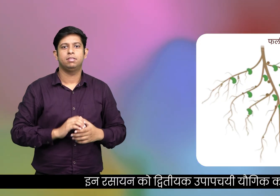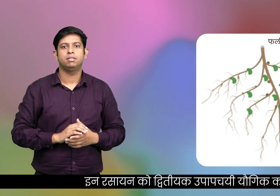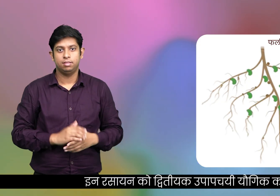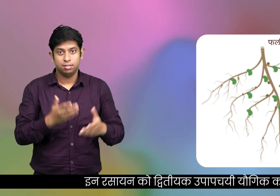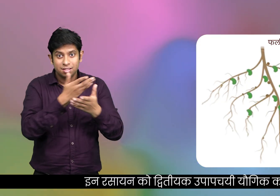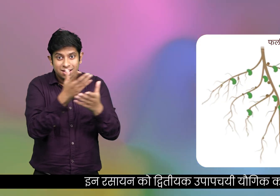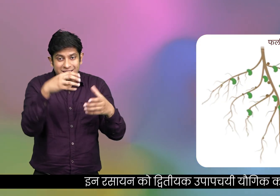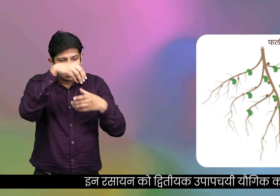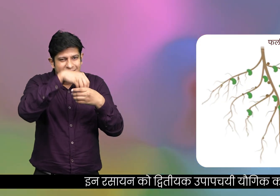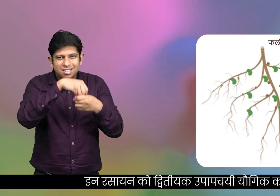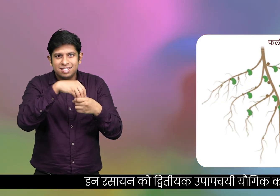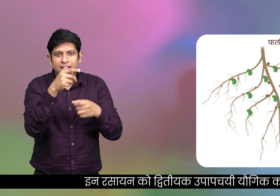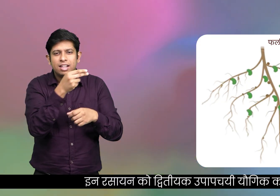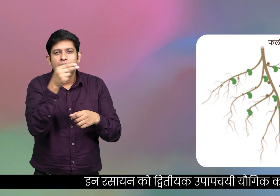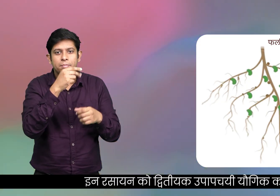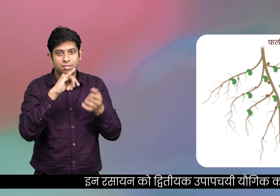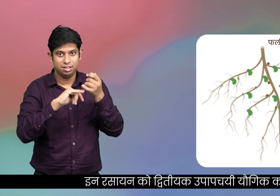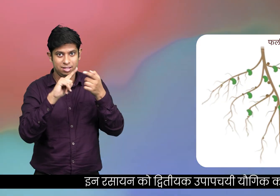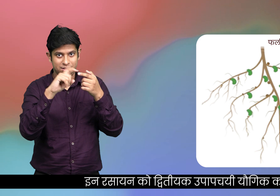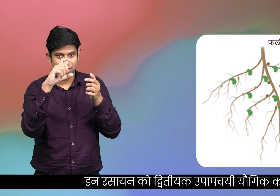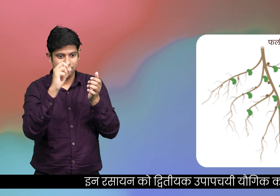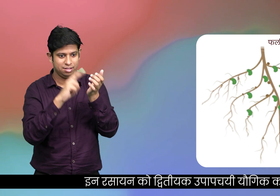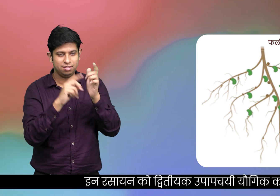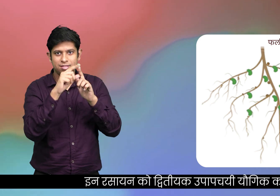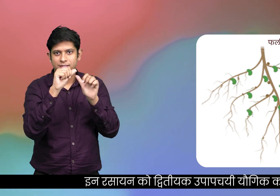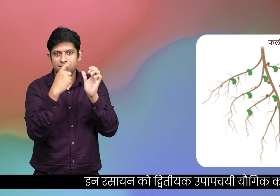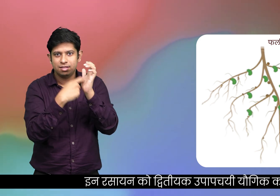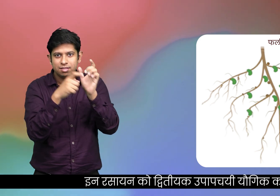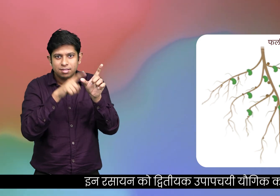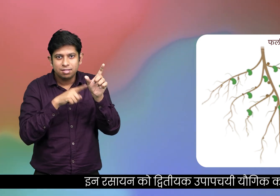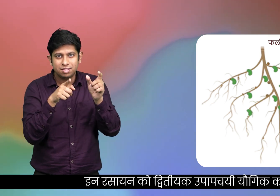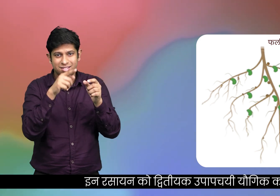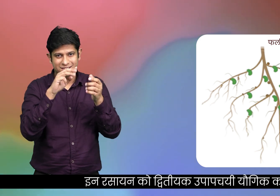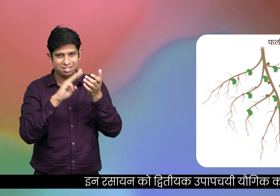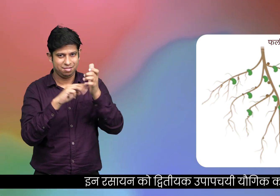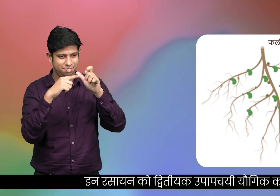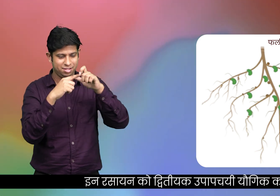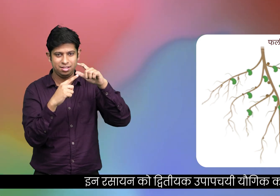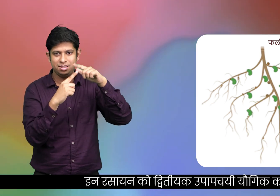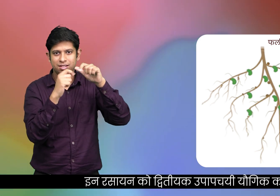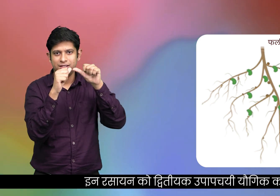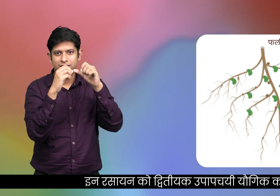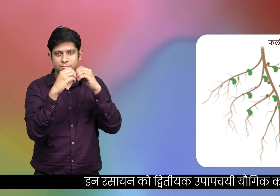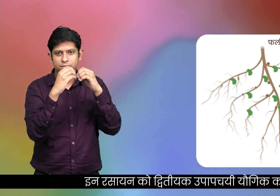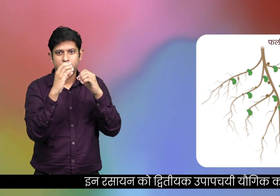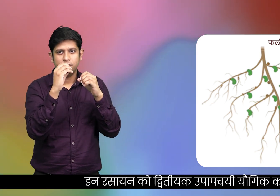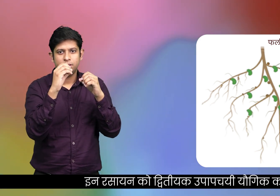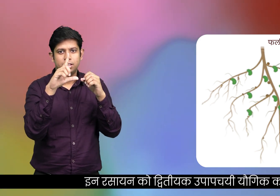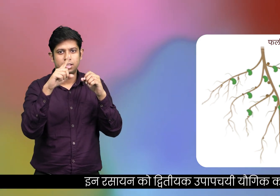इस रसायन को द्वितीयक उपापचय यौगिका कहा जाता है।